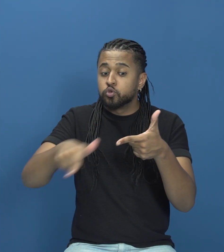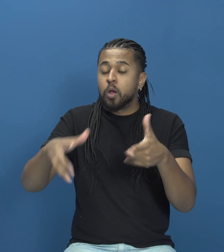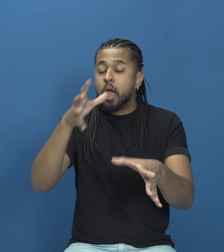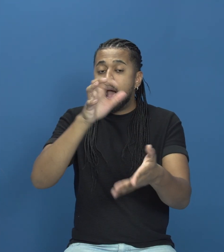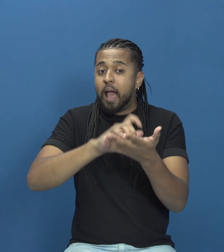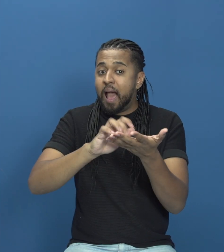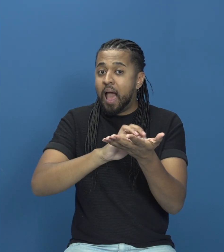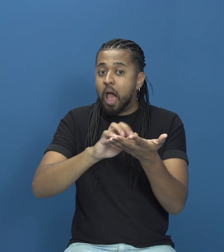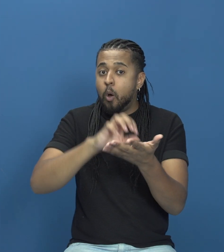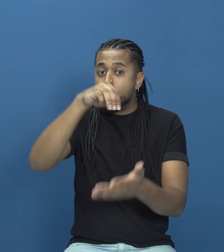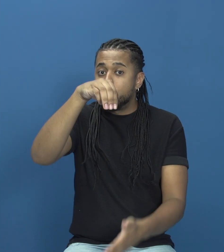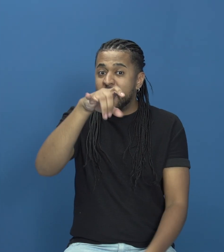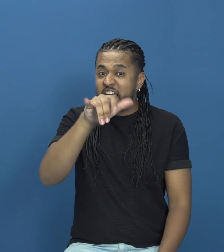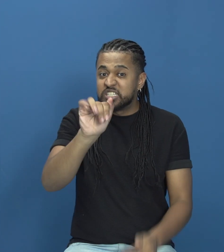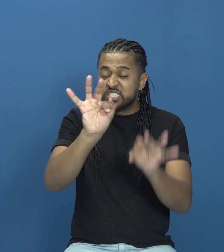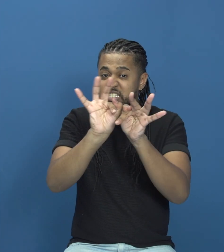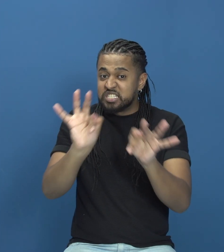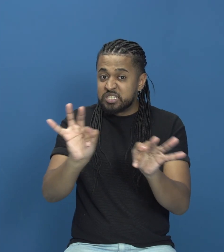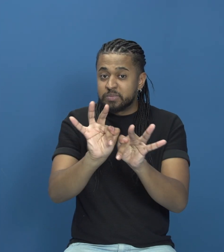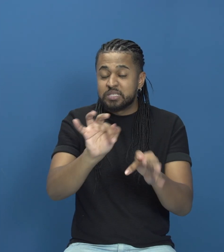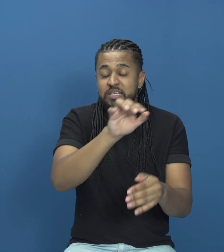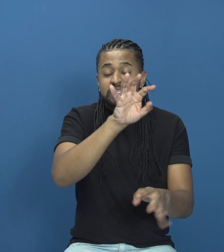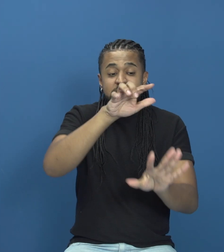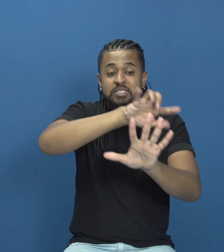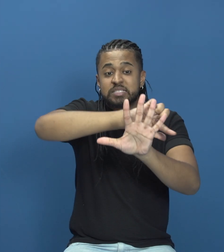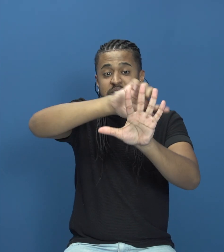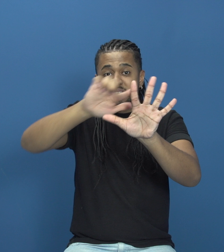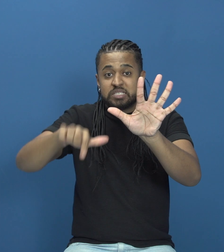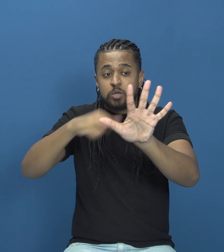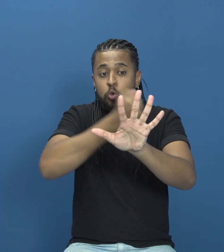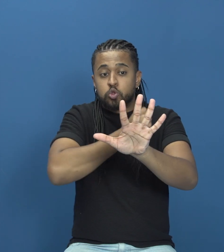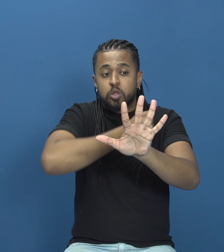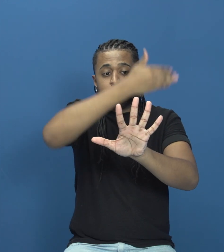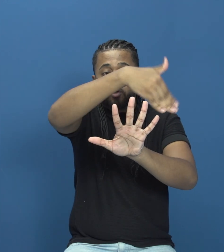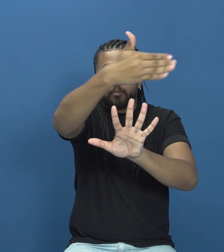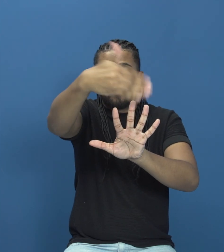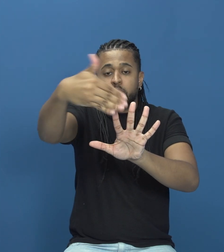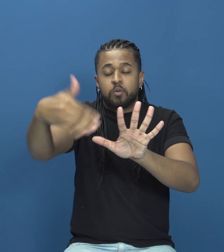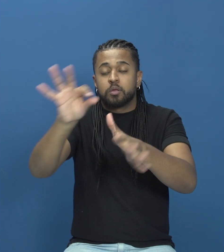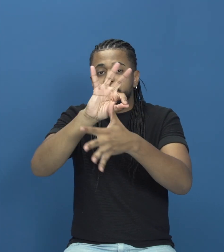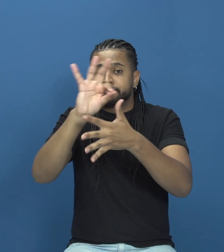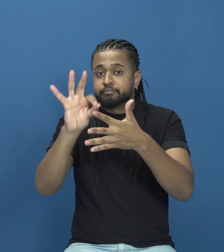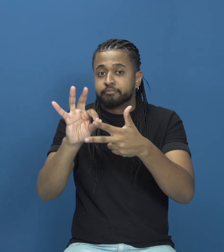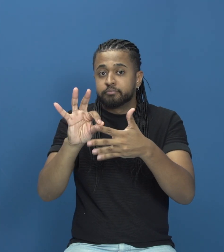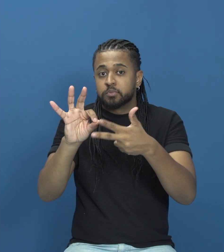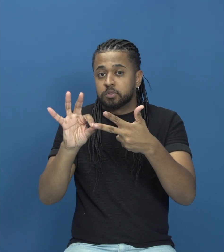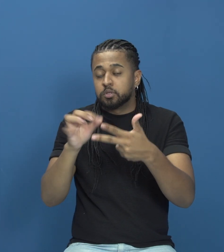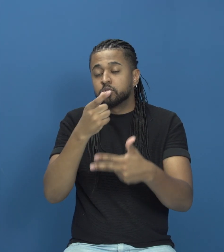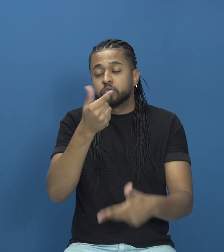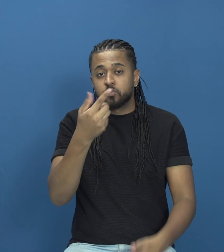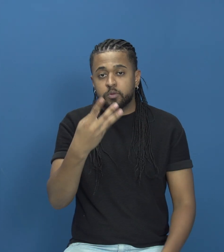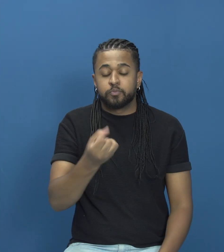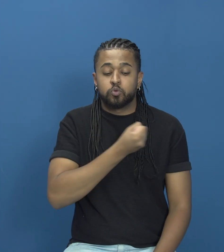da média aritmética simples das 5 notas obtidas no Enem 2024.